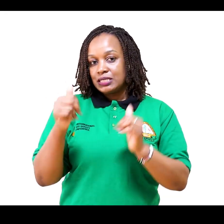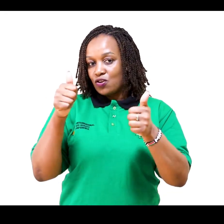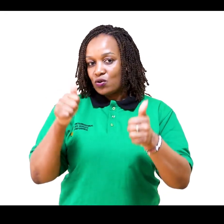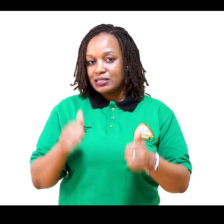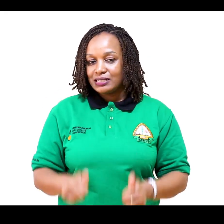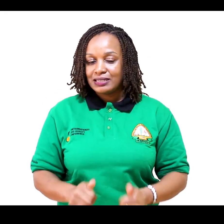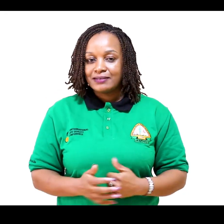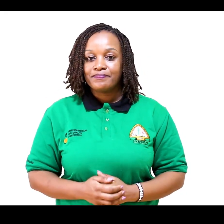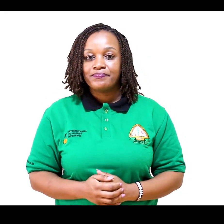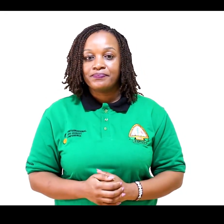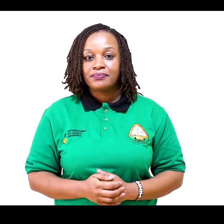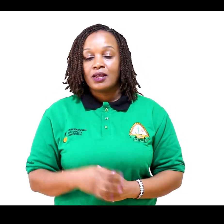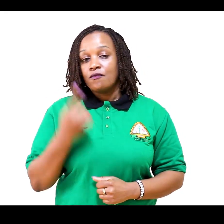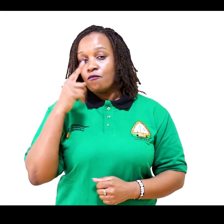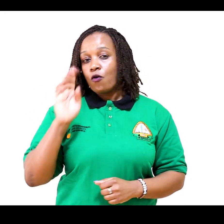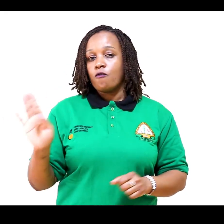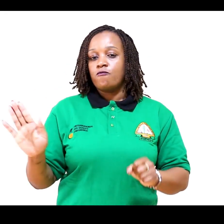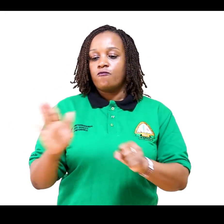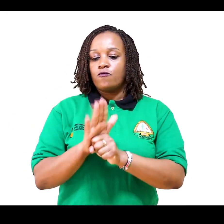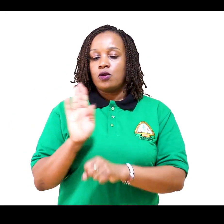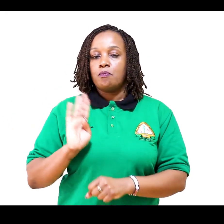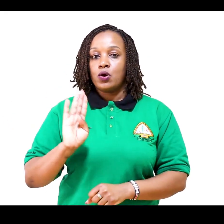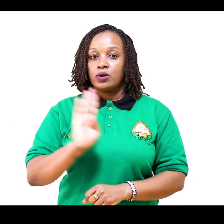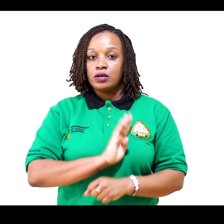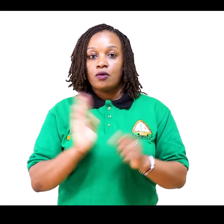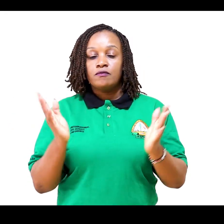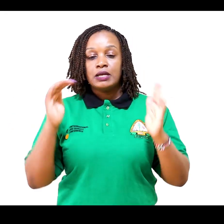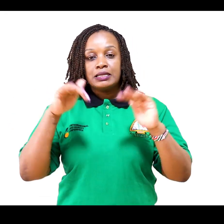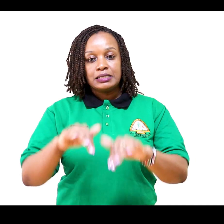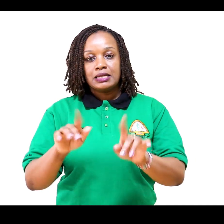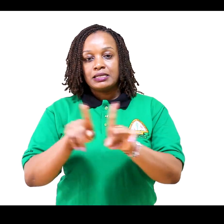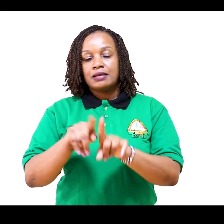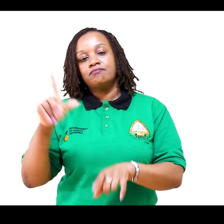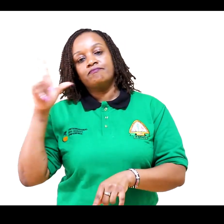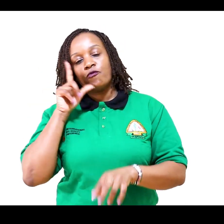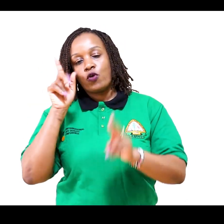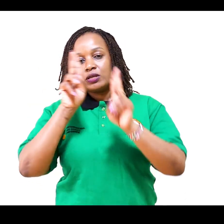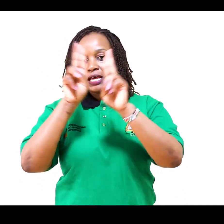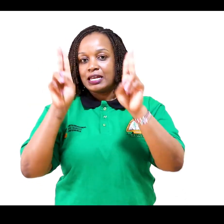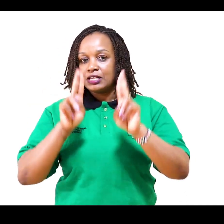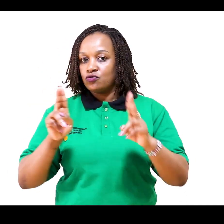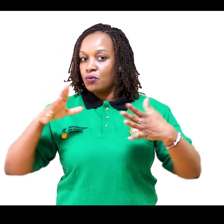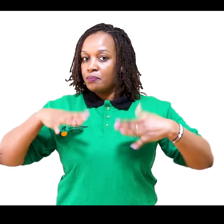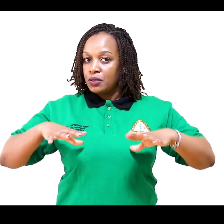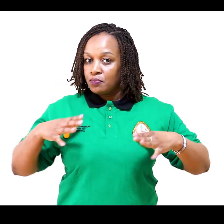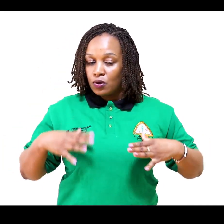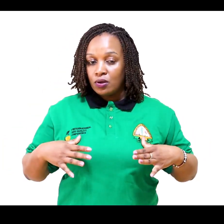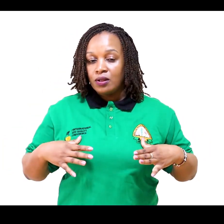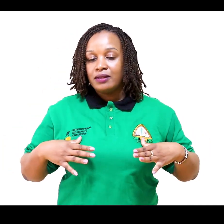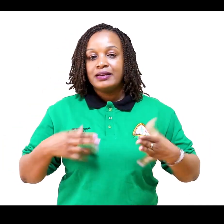ankara. Kwa mkutano kamili wa bodi na malazi kwa wakazi wa kimataifa, mahitaji